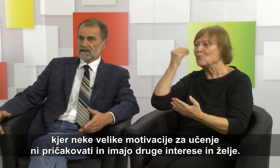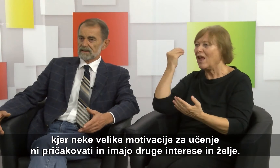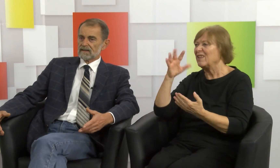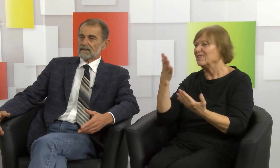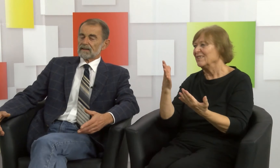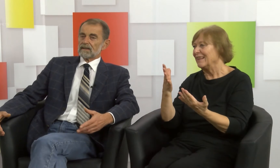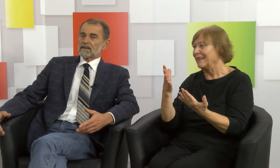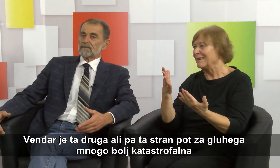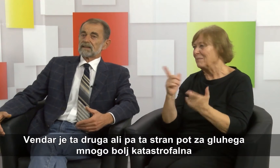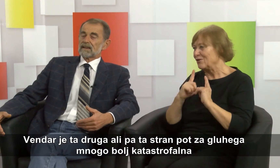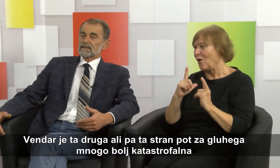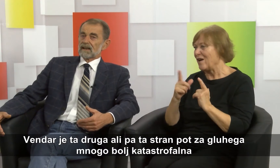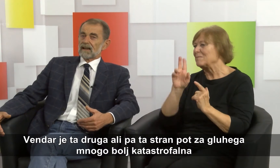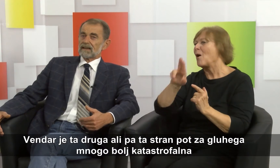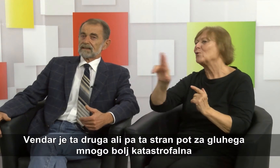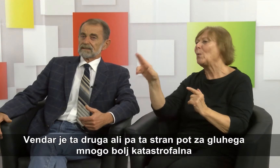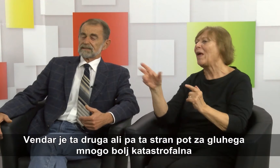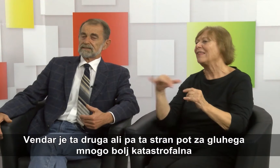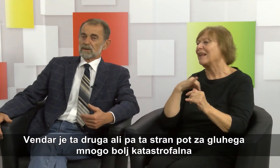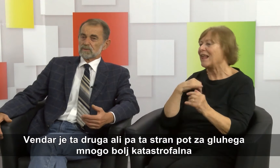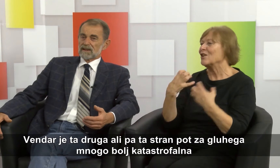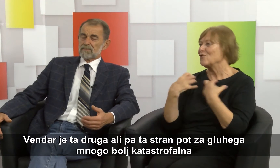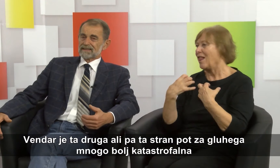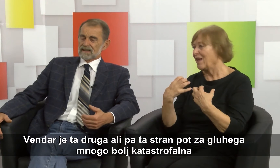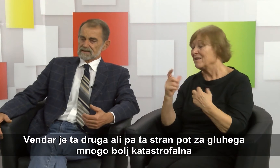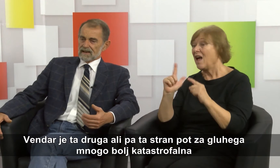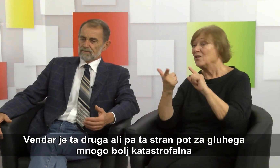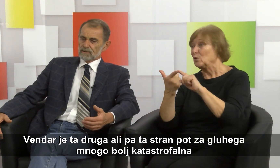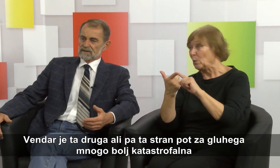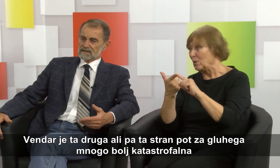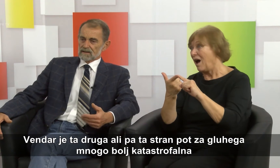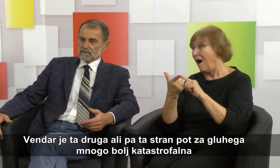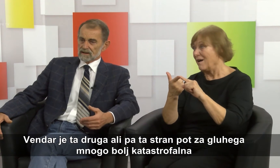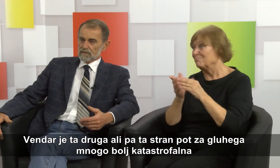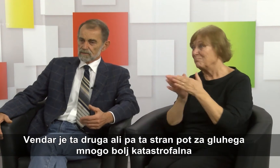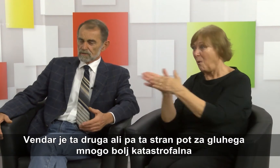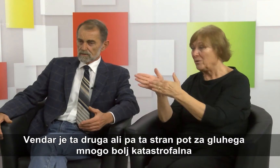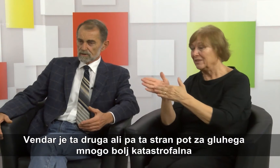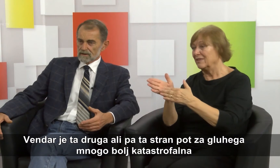želje. Vendar je ta druga ali pa ta stranpot za gluhega mnogo bolj